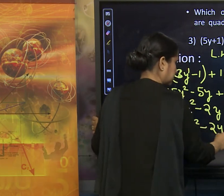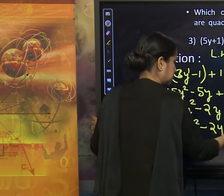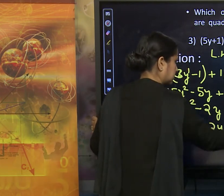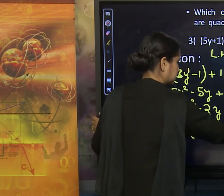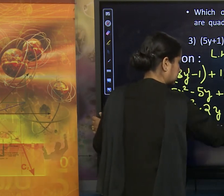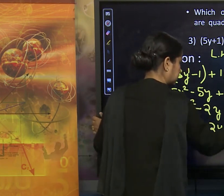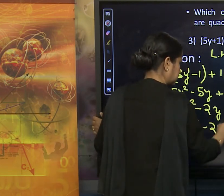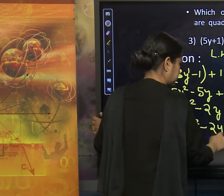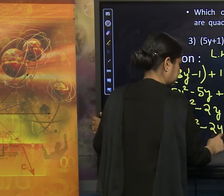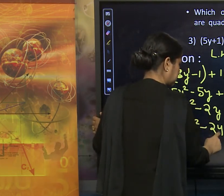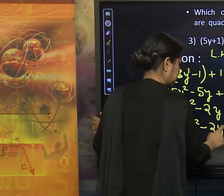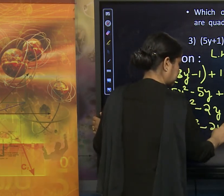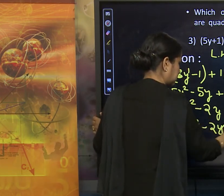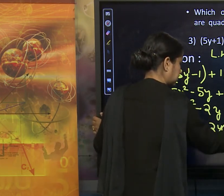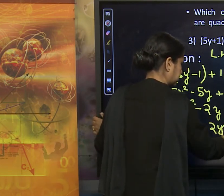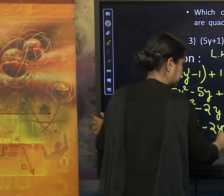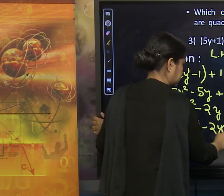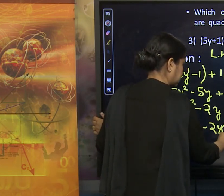अब ये y इस तरफ आ जाएगा।